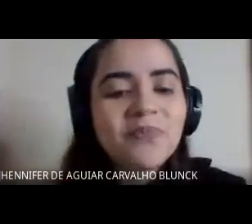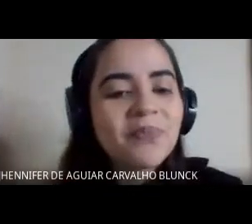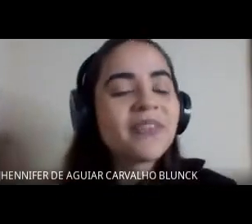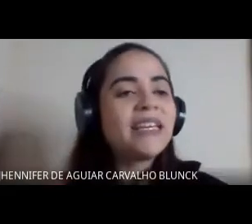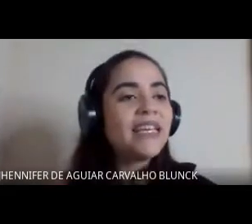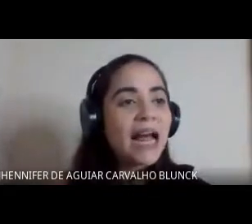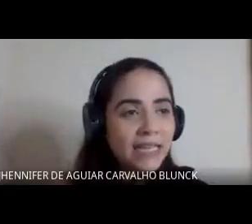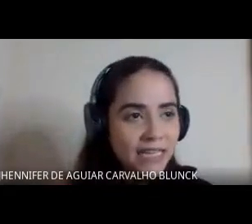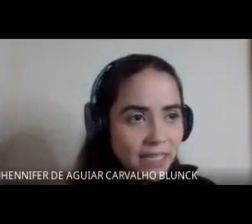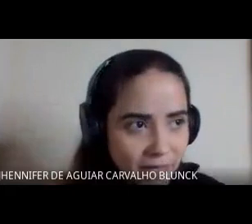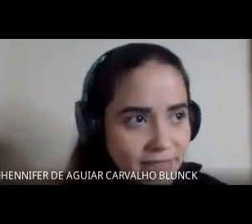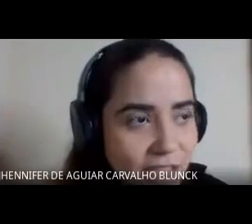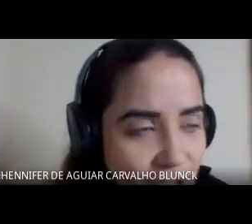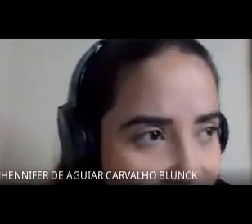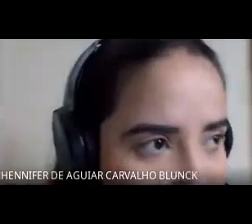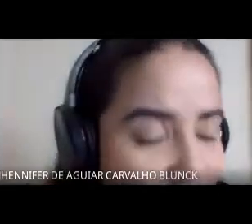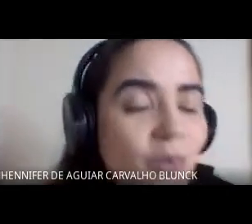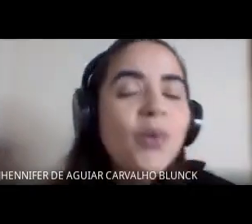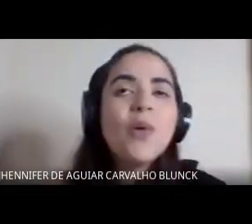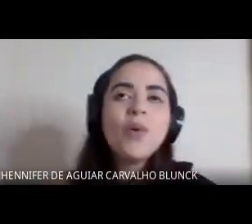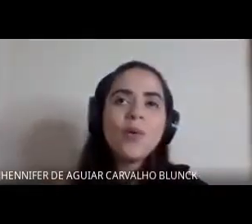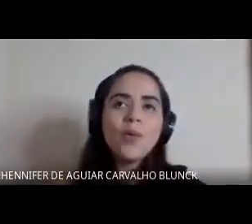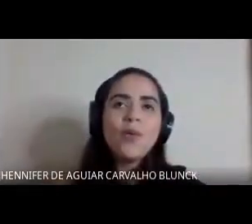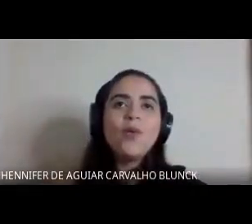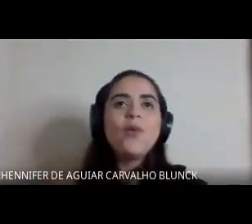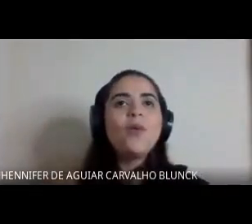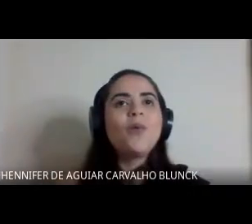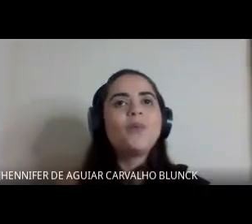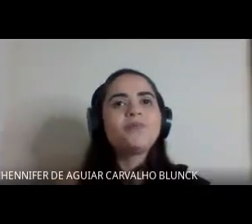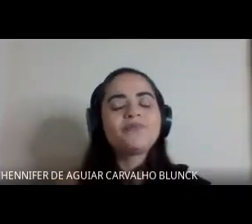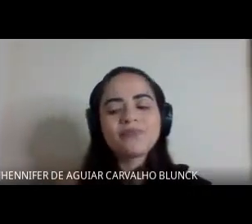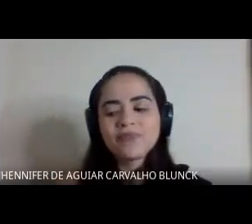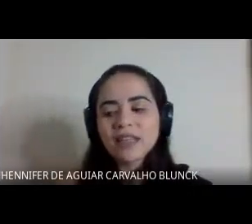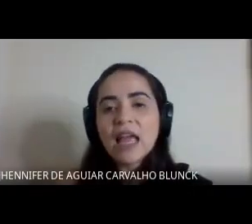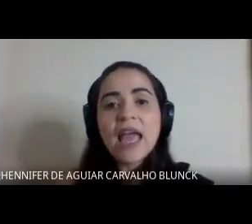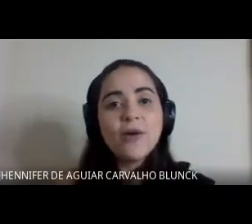isso que a Libras atingiu o